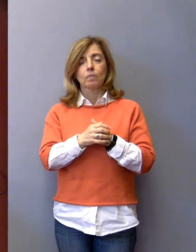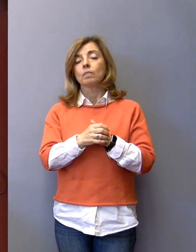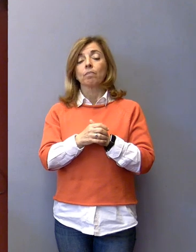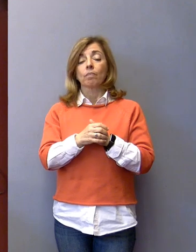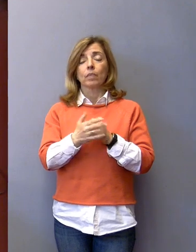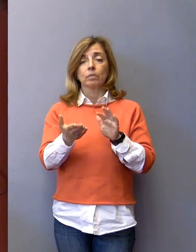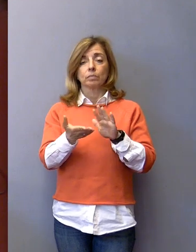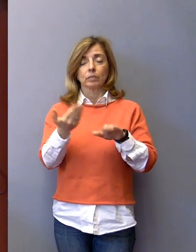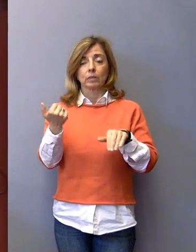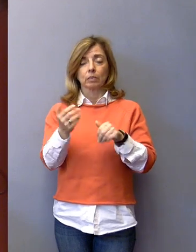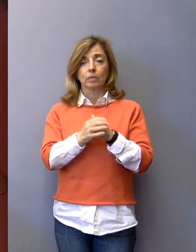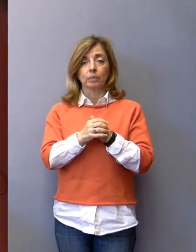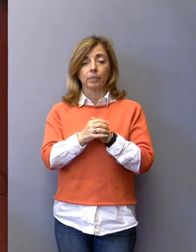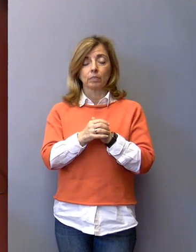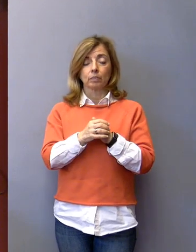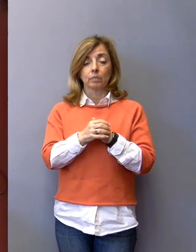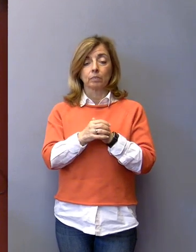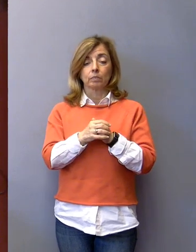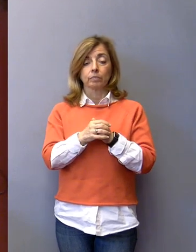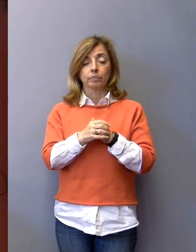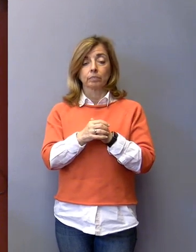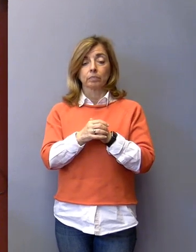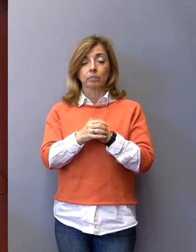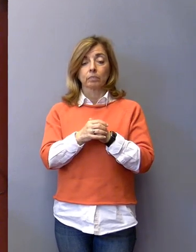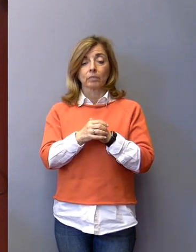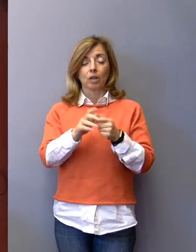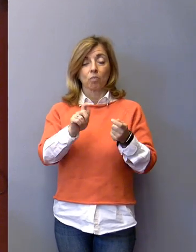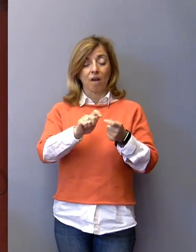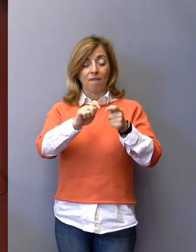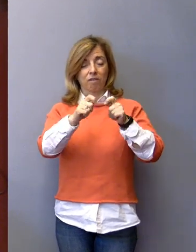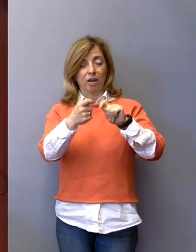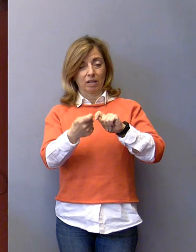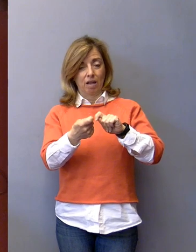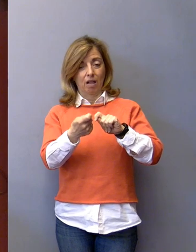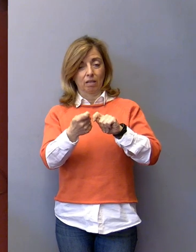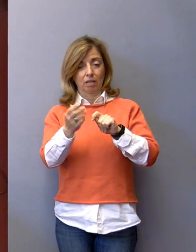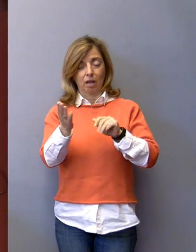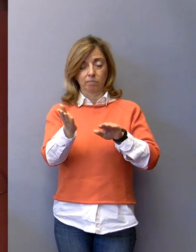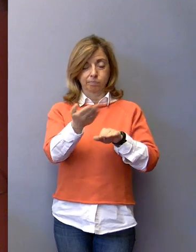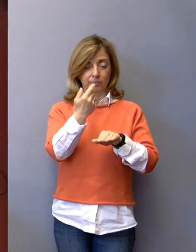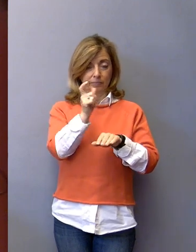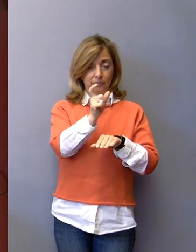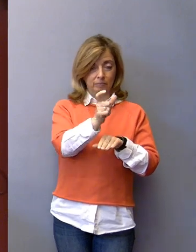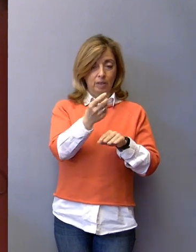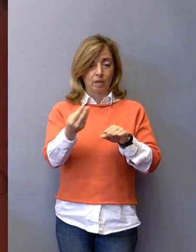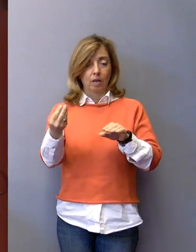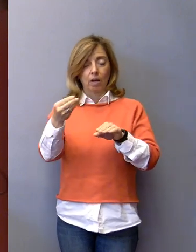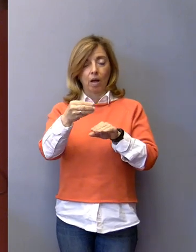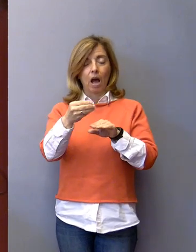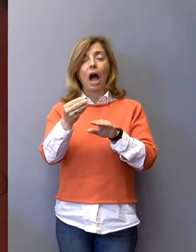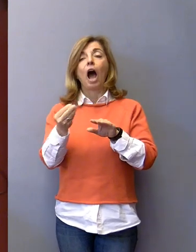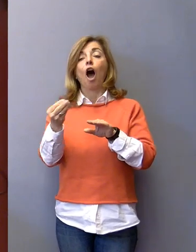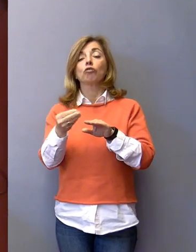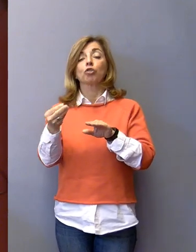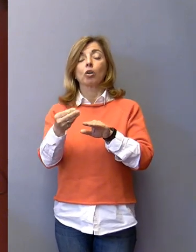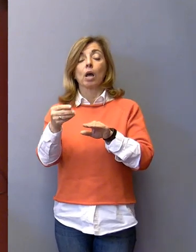toglierei appunto a posto di variante metterei aggiornamento e anche l'ultima